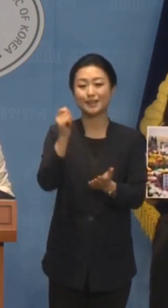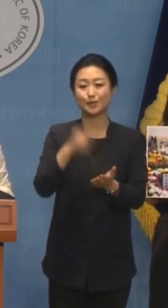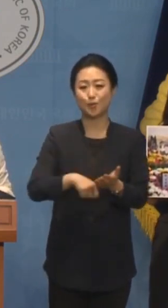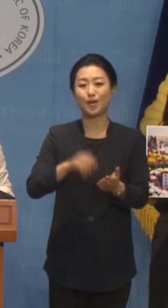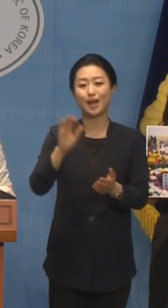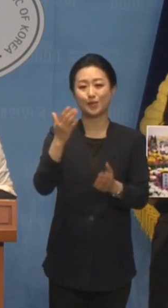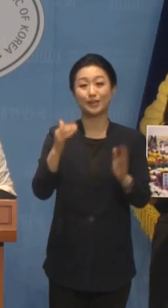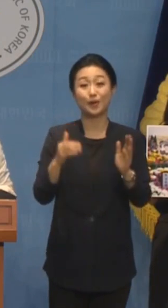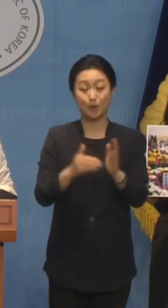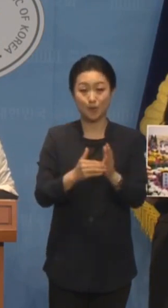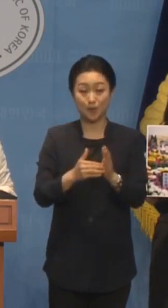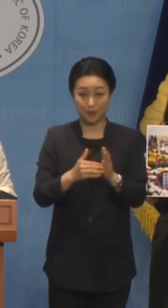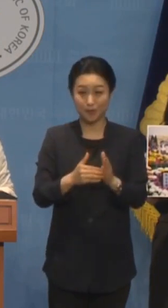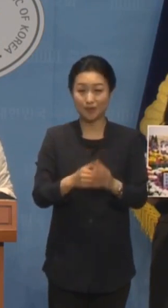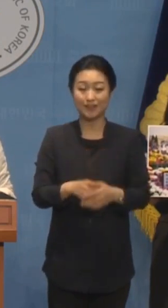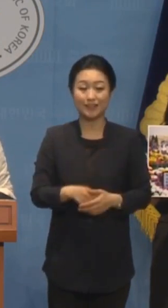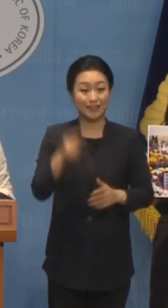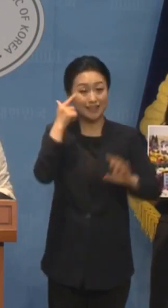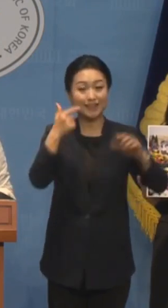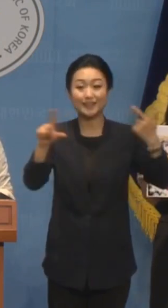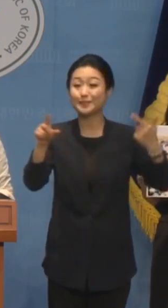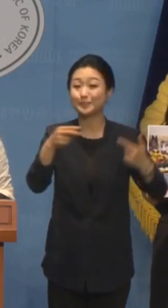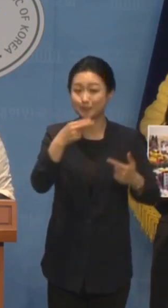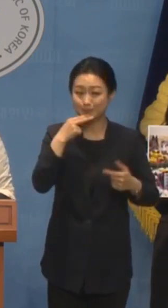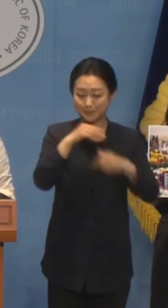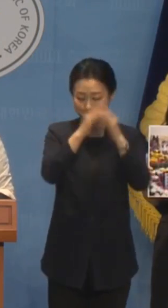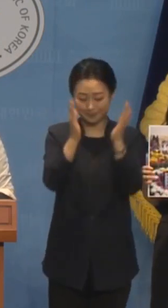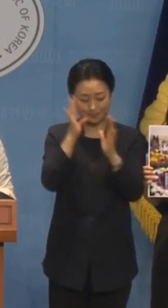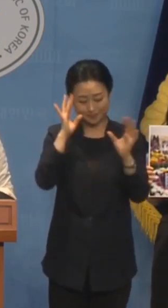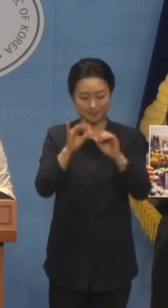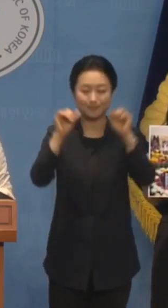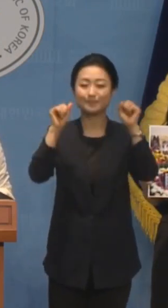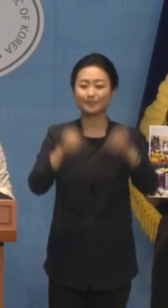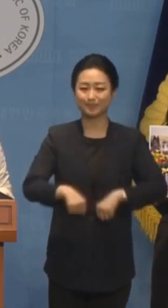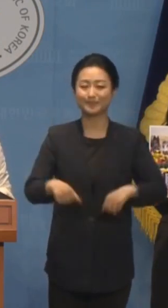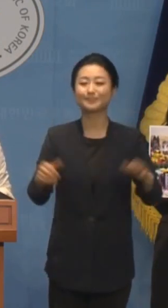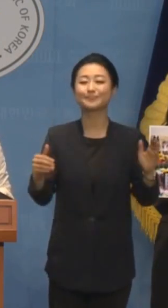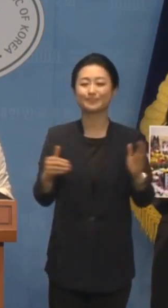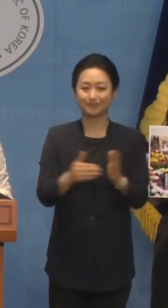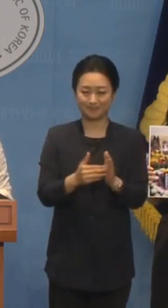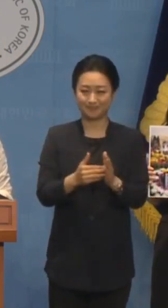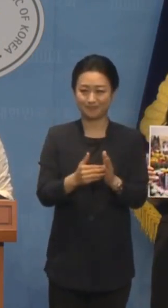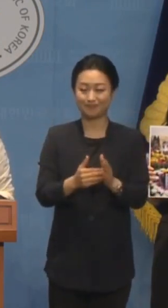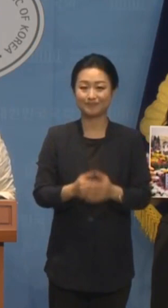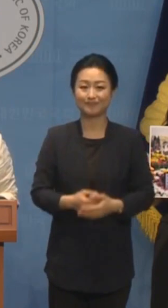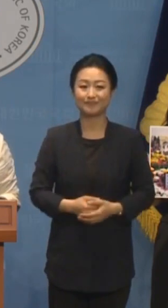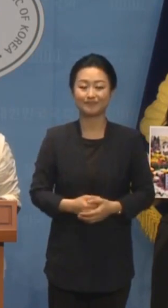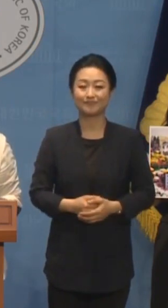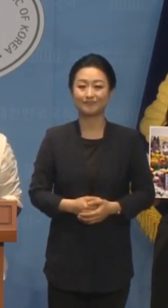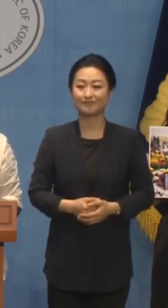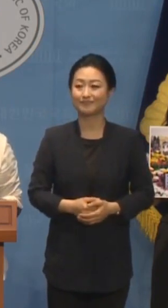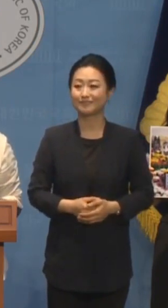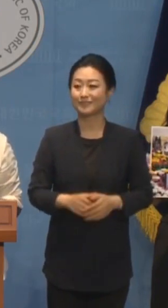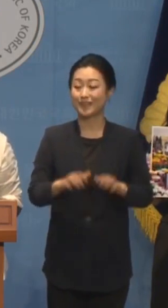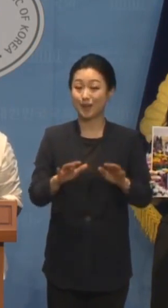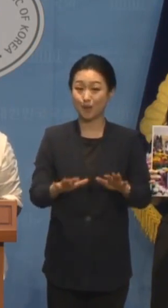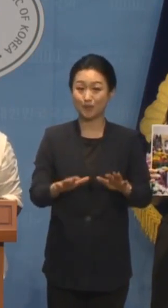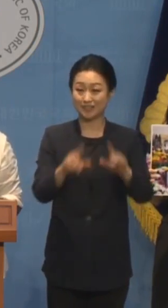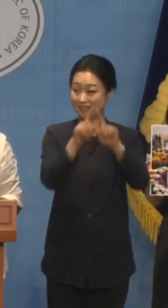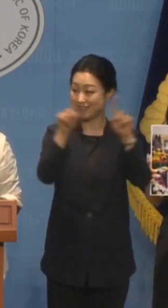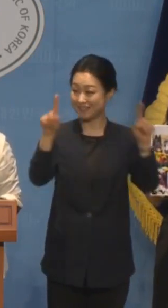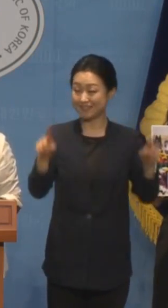말씀을 드리고 아무런 이의 없이 모두 하나로 합의돼서 통과되었다는 말씀드립니다. 오늘 저희가 가지고